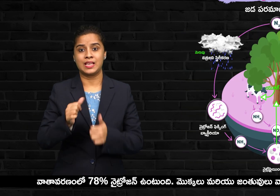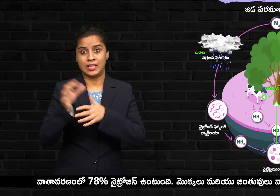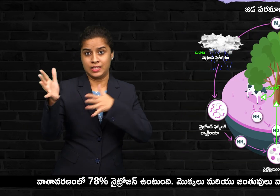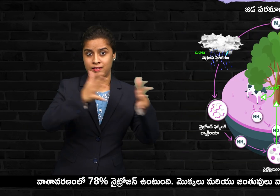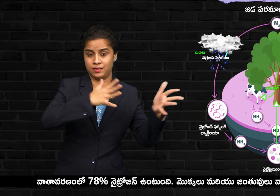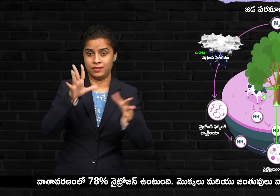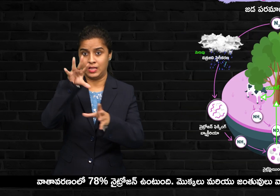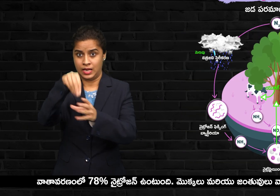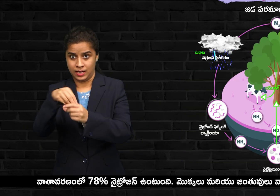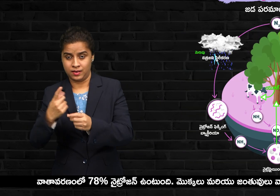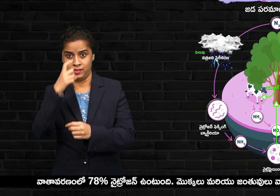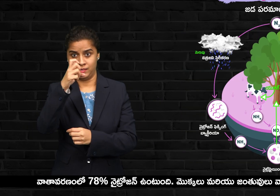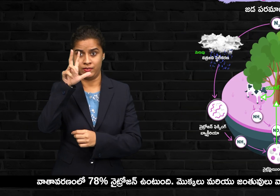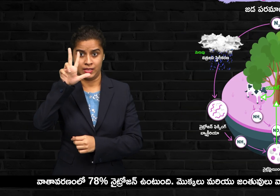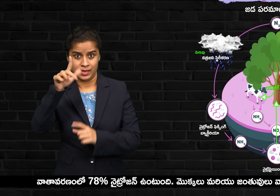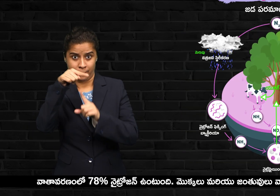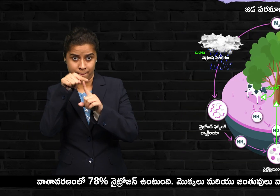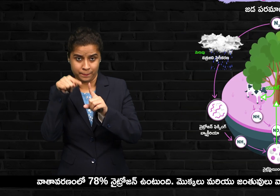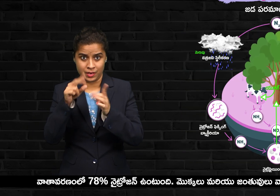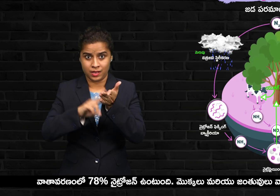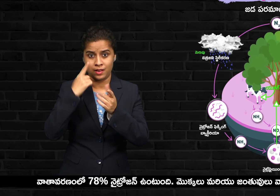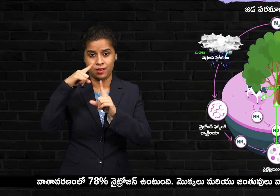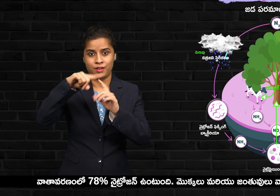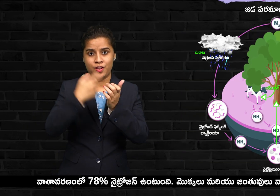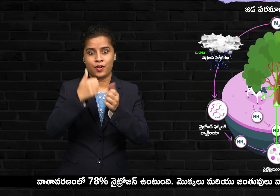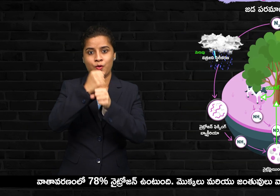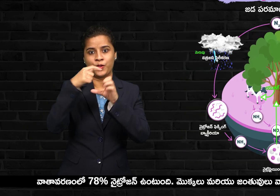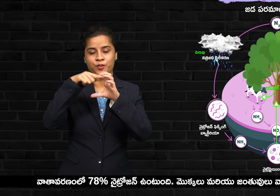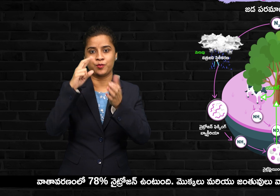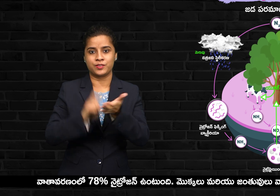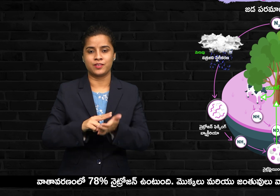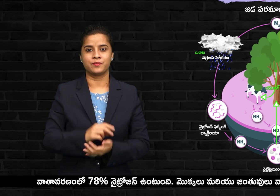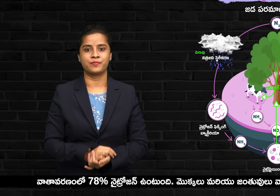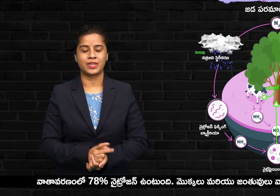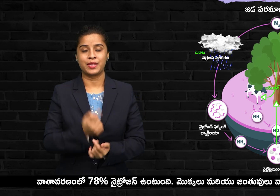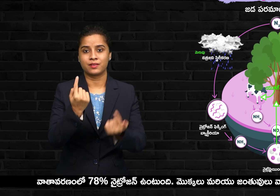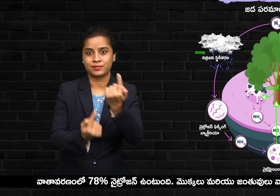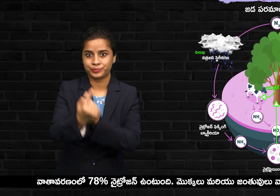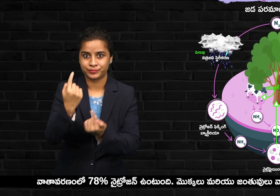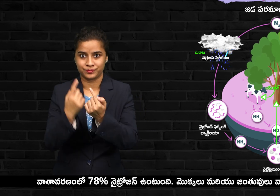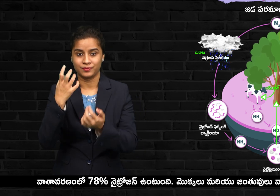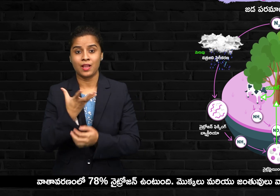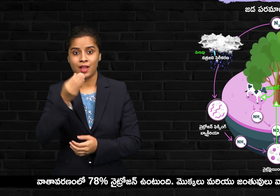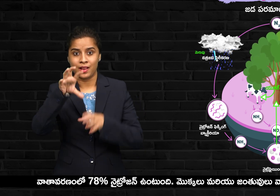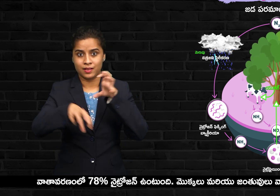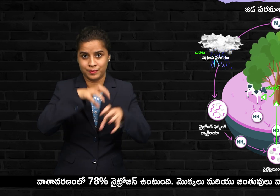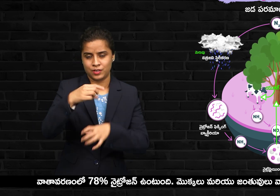వాతావరణంలో 78% నైట్రోజన్ ఉంటుంది. మొక్కలు మరియు జంతువులు వాతావరణ నత్రజనిని